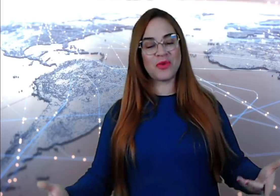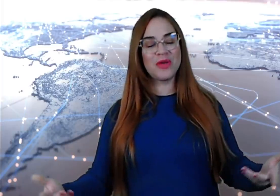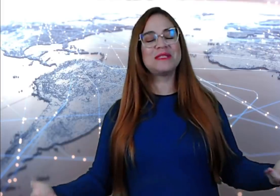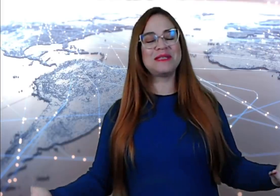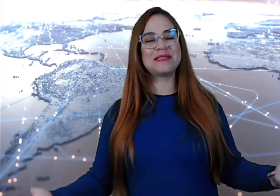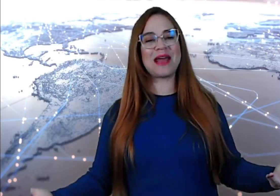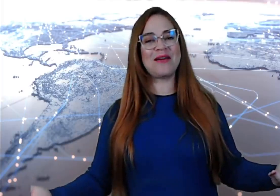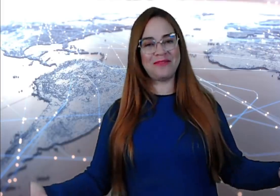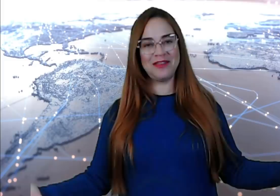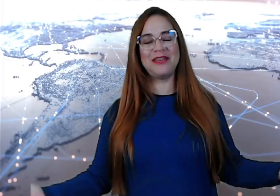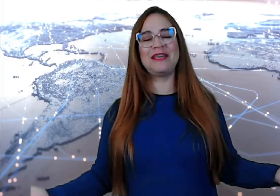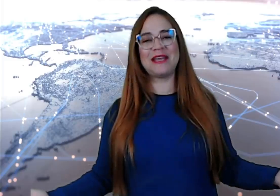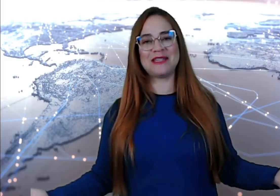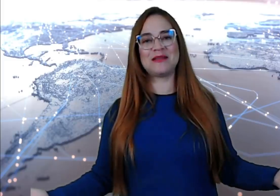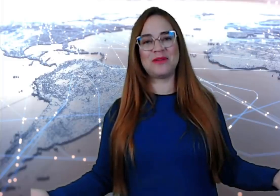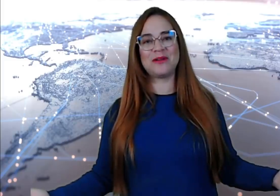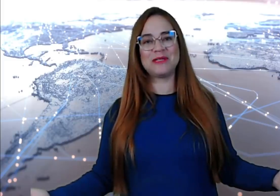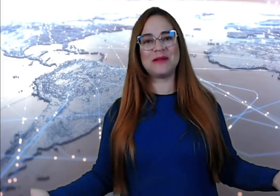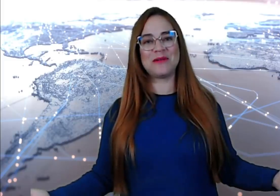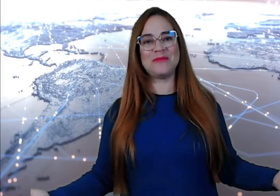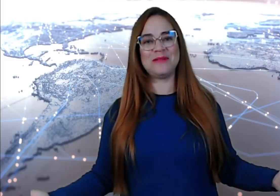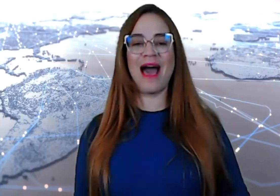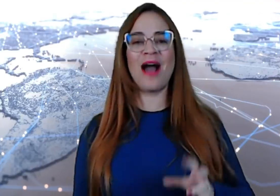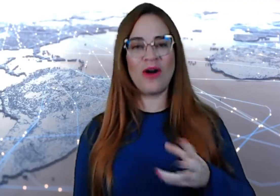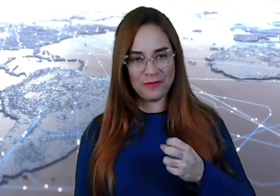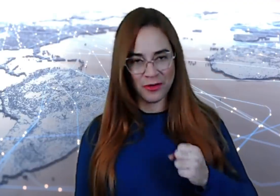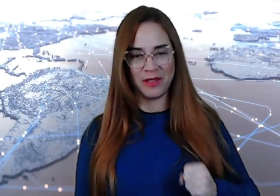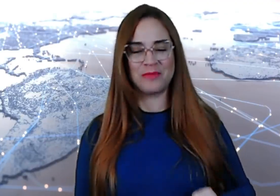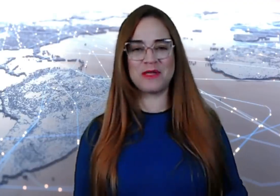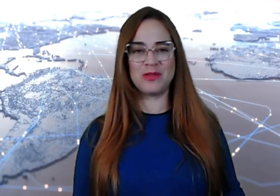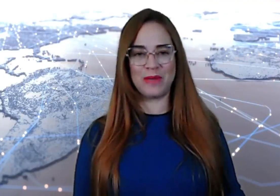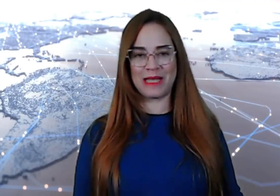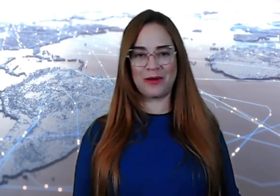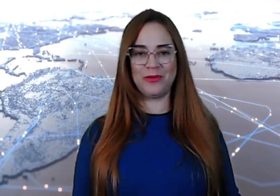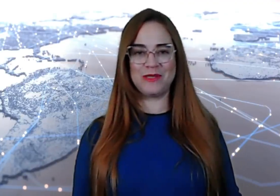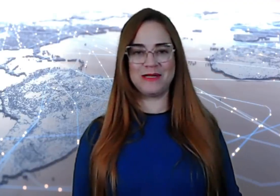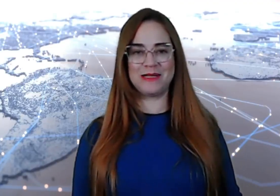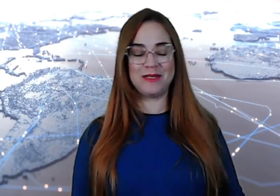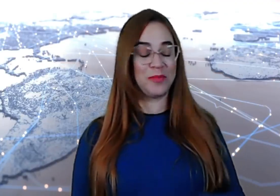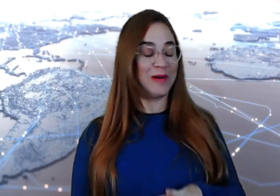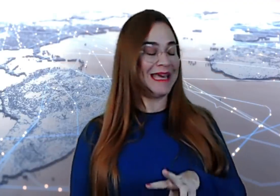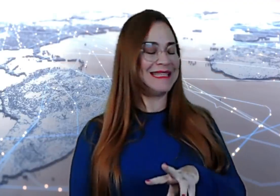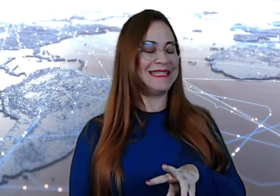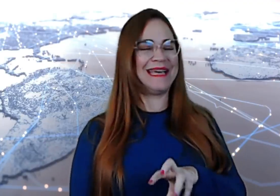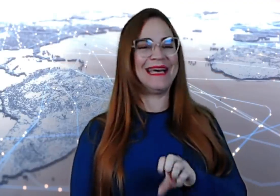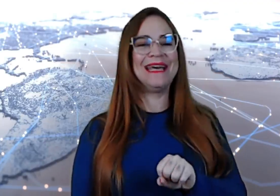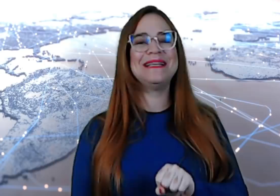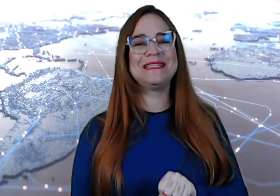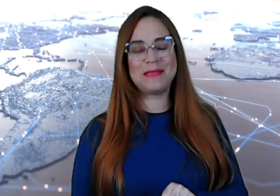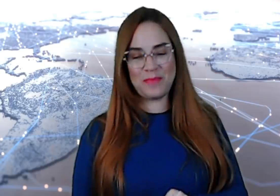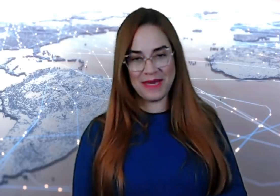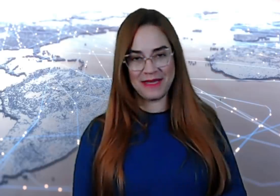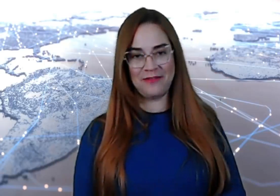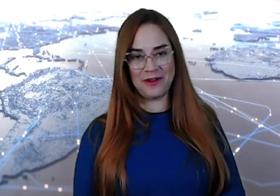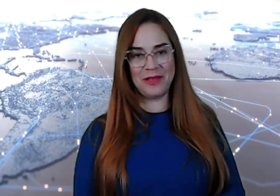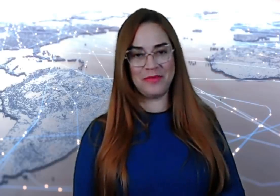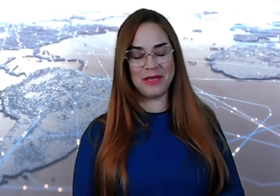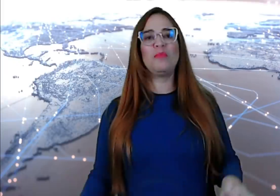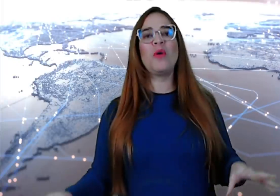se inscreve e dá essa moralzinha pra mim. Agora voltemos ao espetáculo circense, opa, quer dizer, CPI da fraudemia.